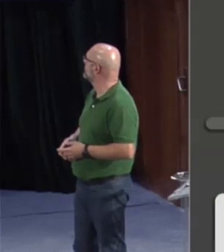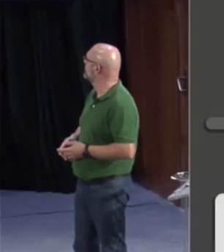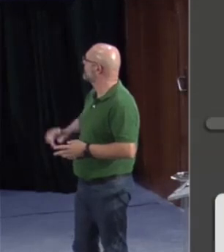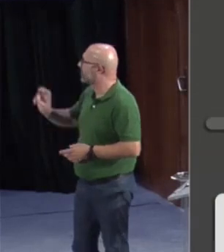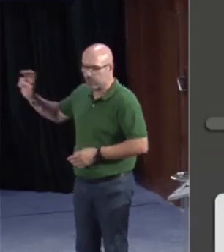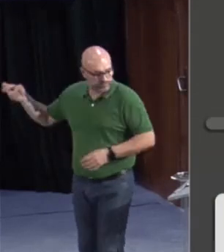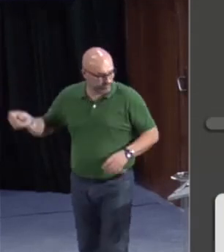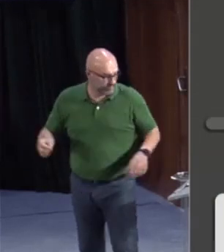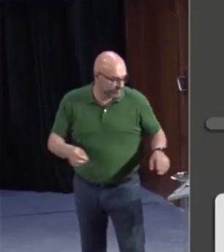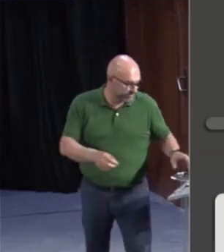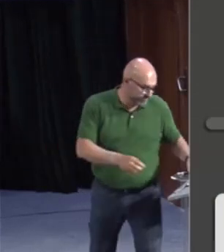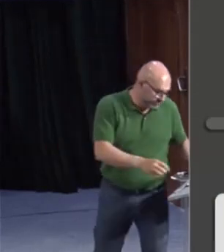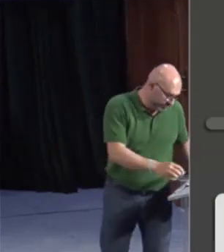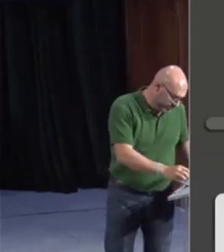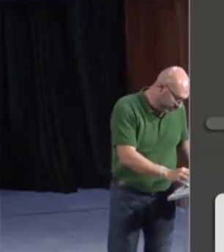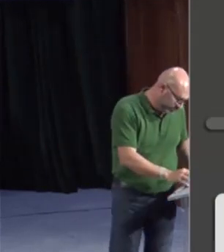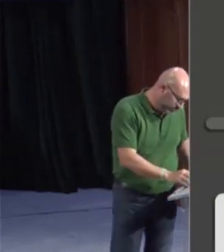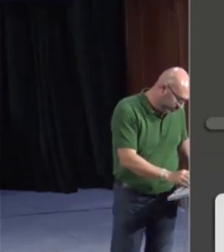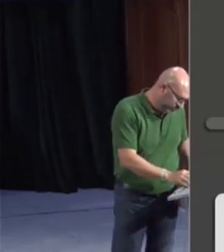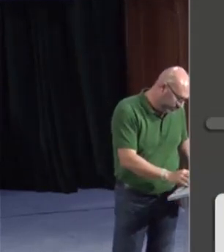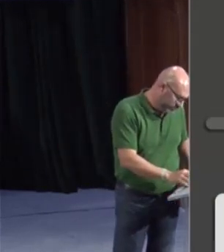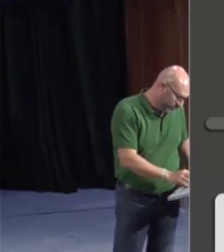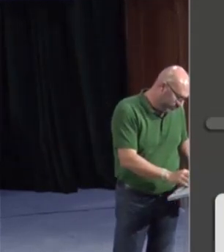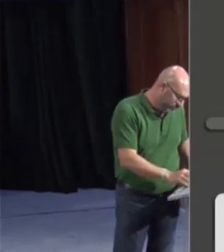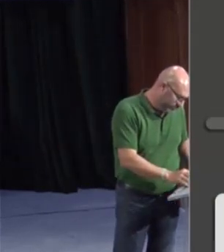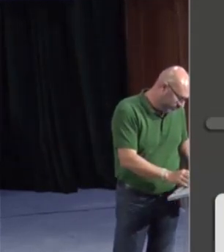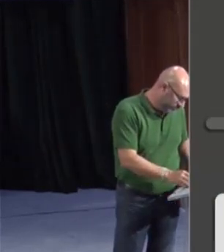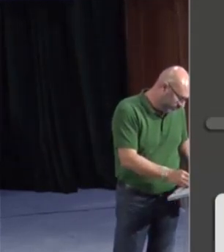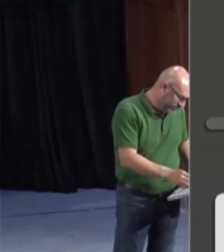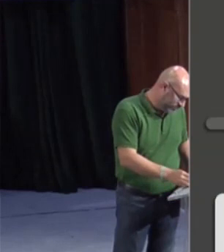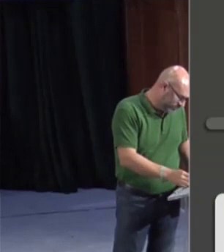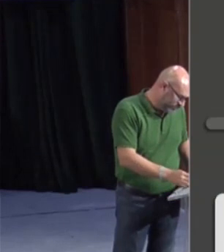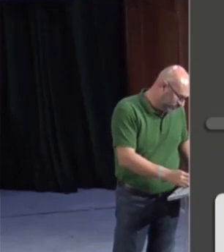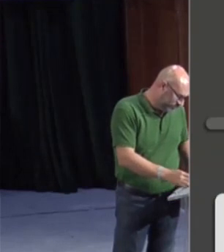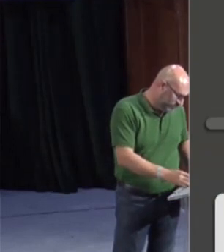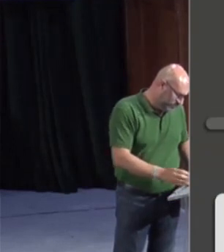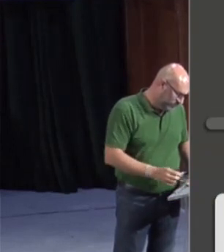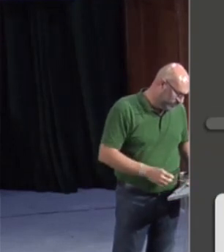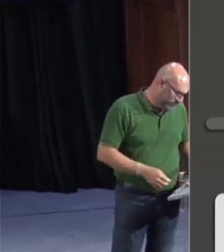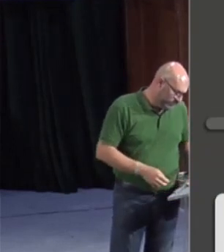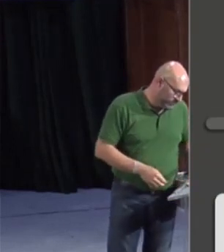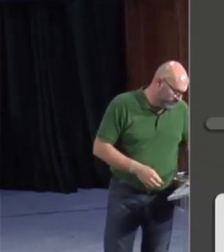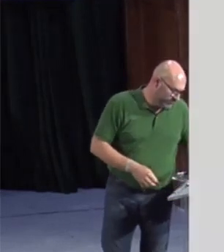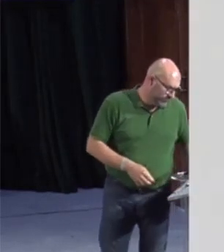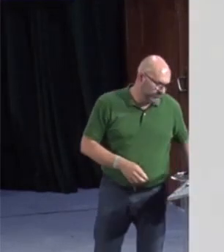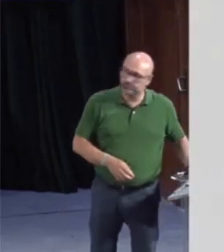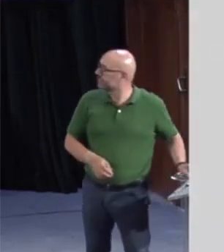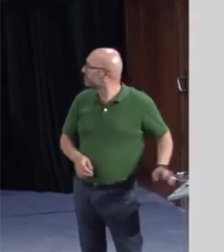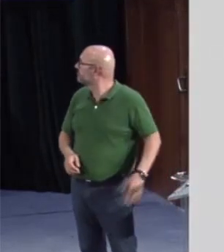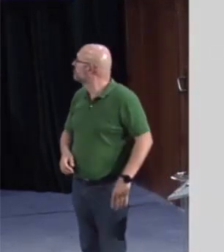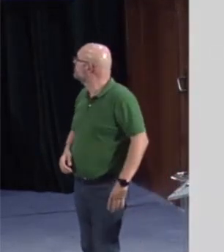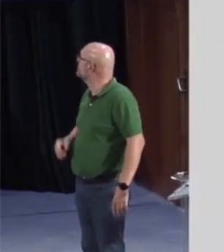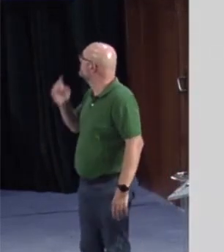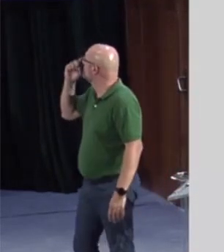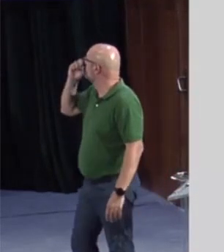Y bueno, pues más o menos estas serían nuestras 3 partes en relación a las 3 destrezas de las que estamos hablando, con